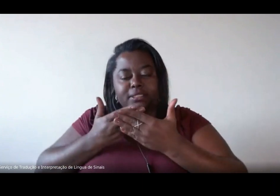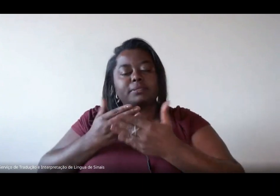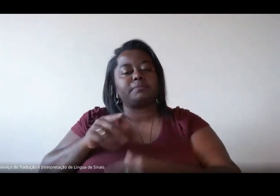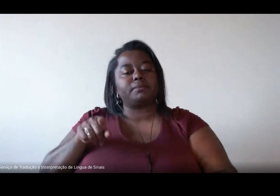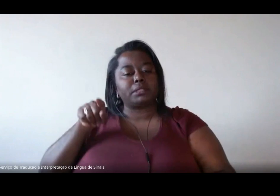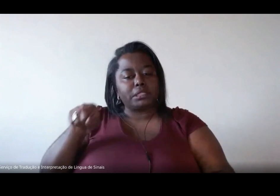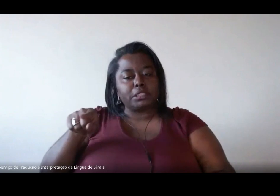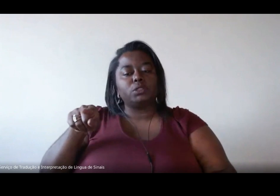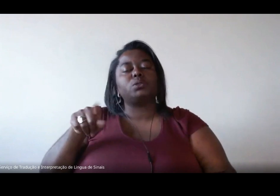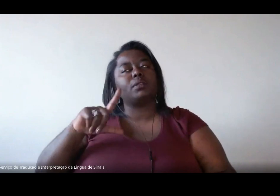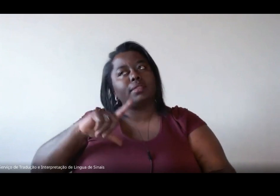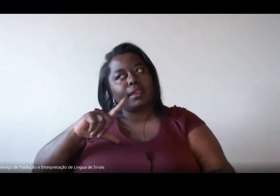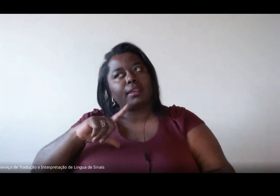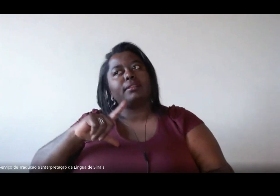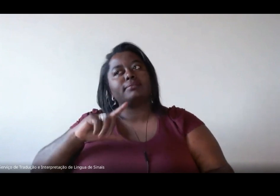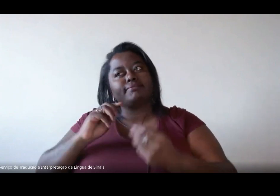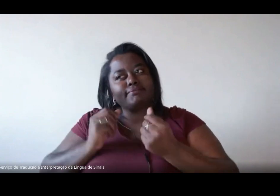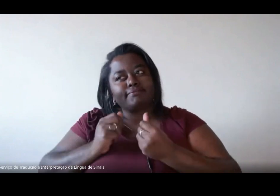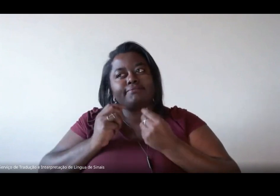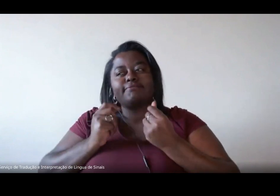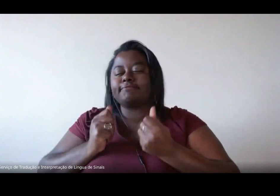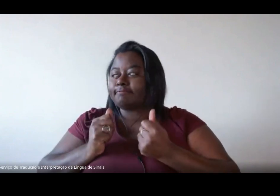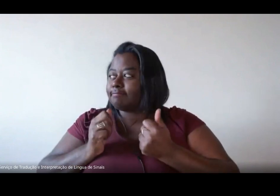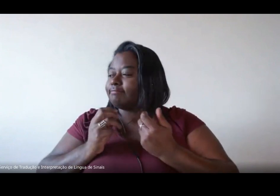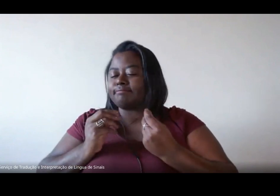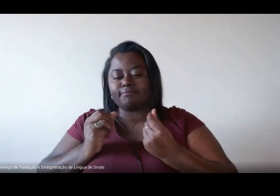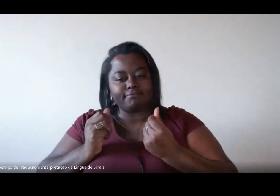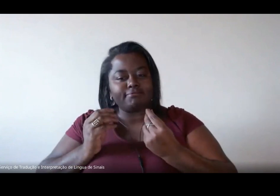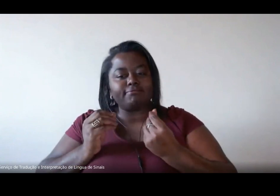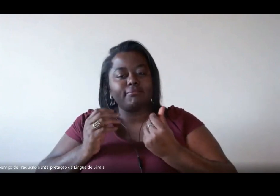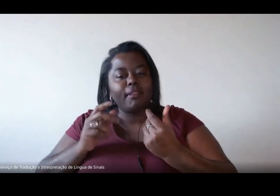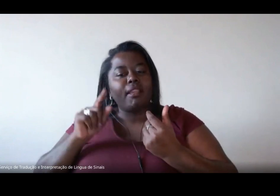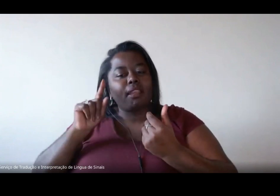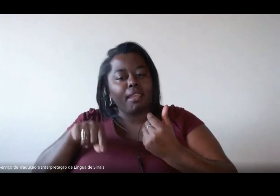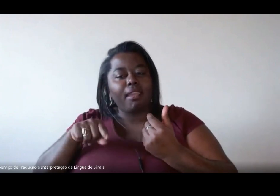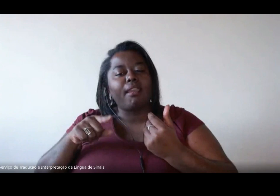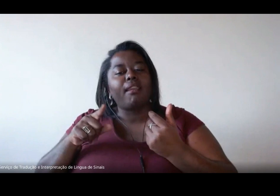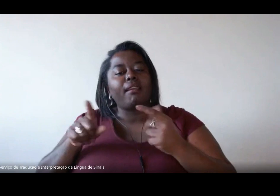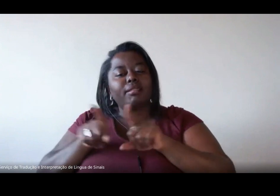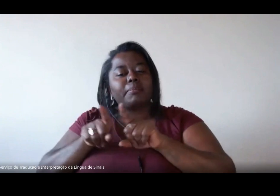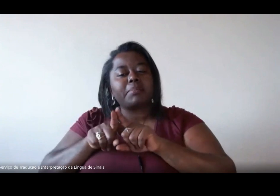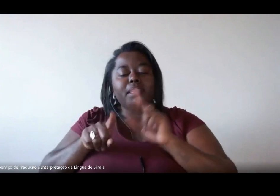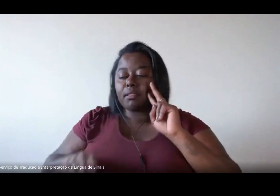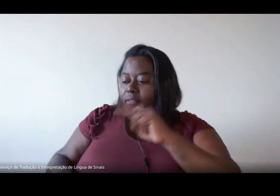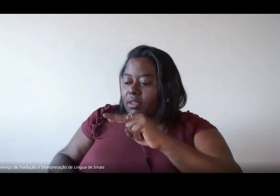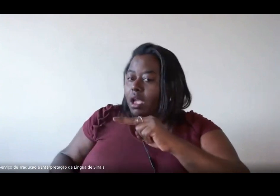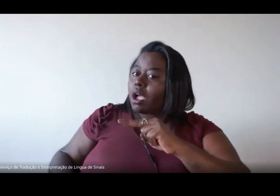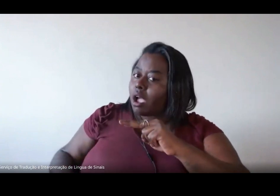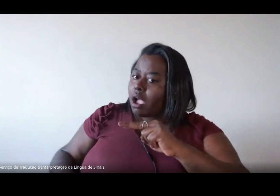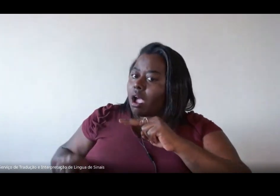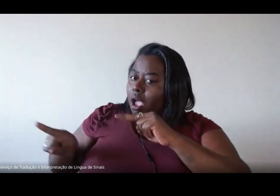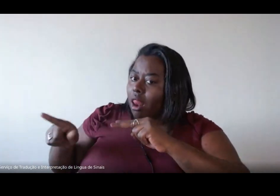isso tem, simbolicamente, também tem uma questão de inspiração, né? Isso também